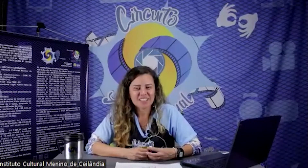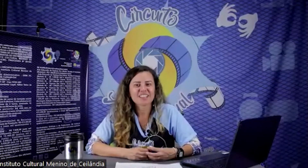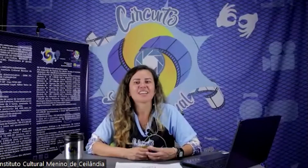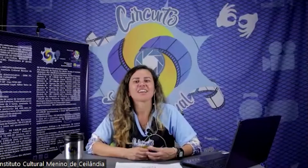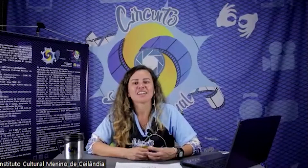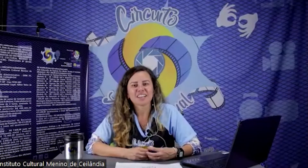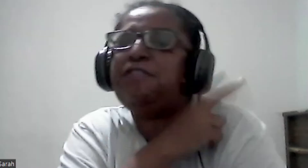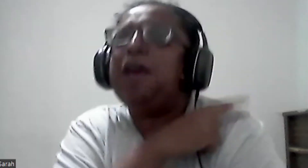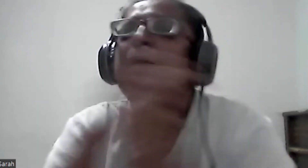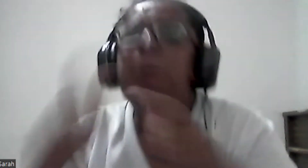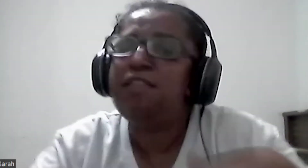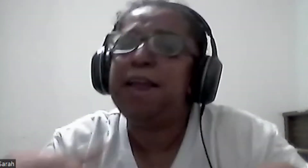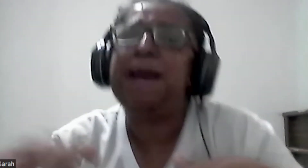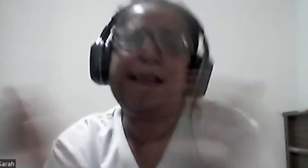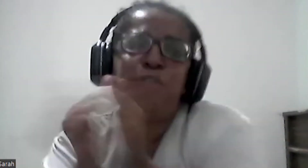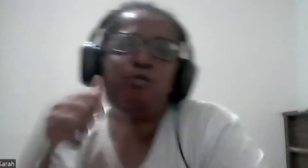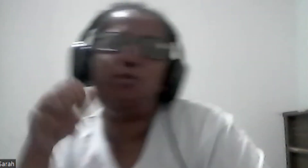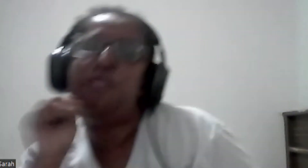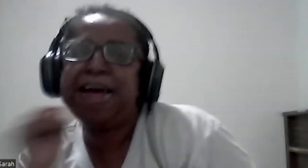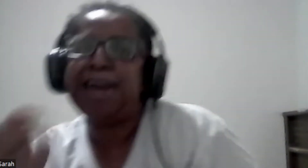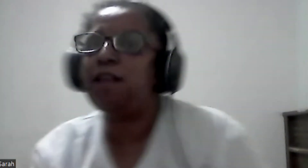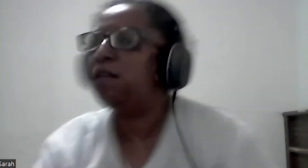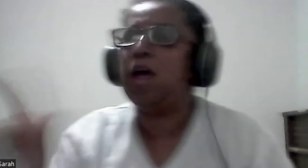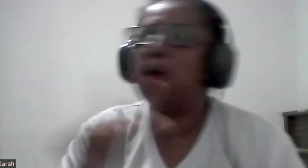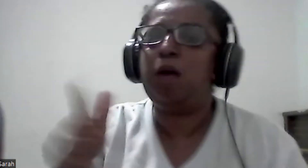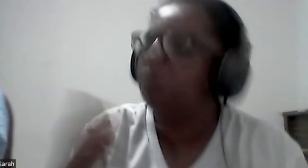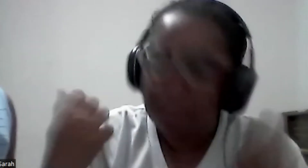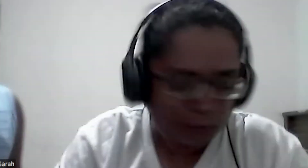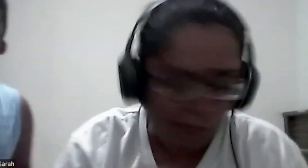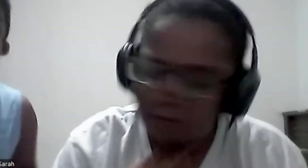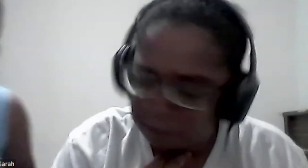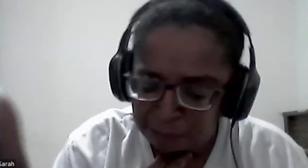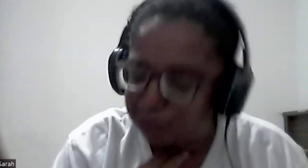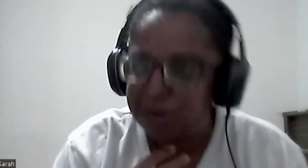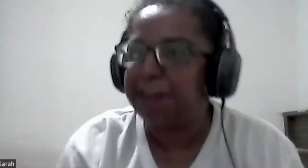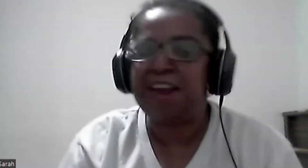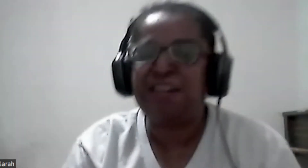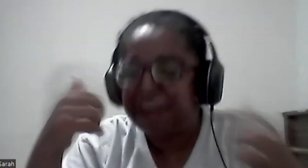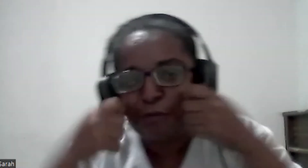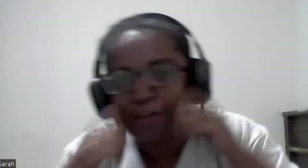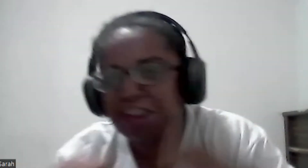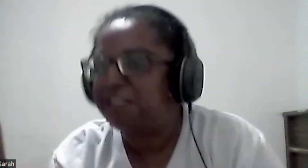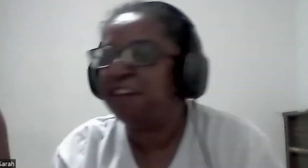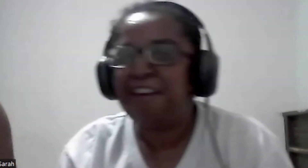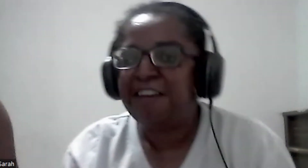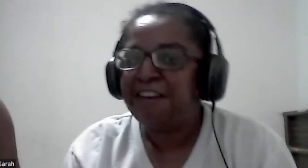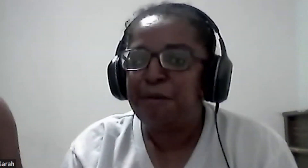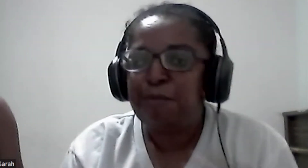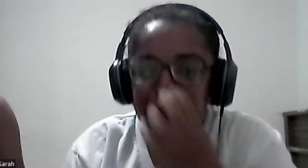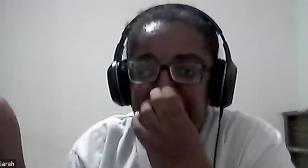lá no chefe, posso trabalhar junto com o Saras? Não, não pode. Aí eles ficavam tristes. Por Porque quê? Porque